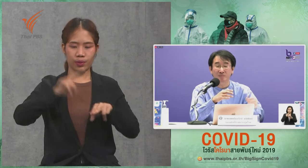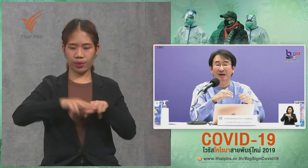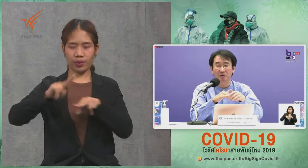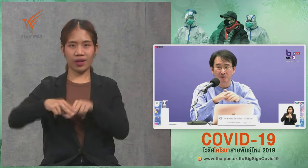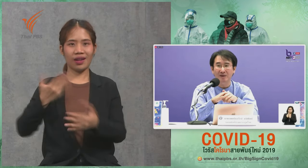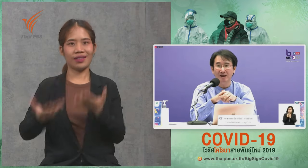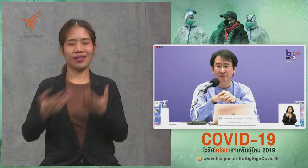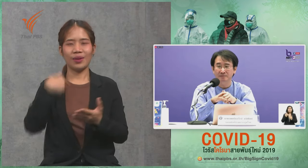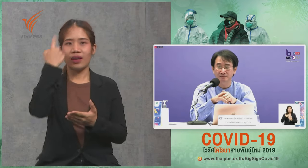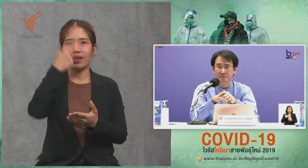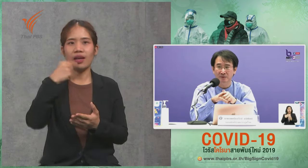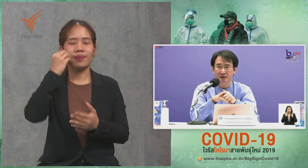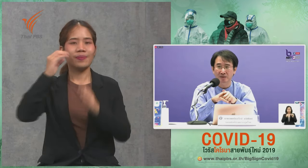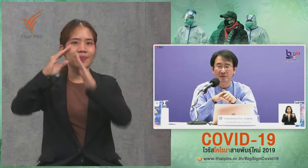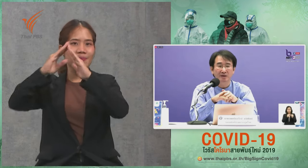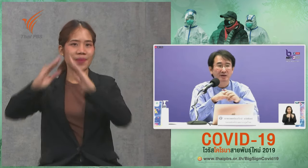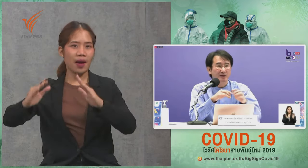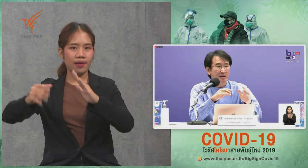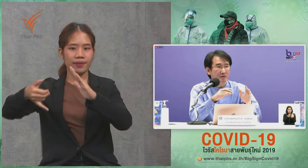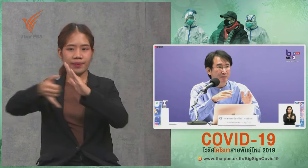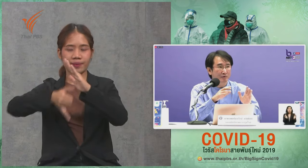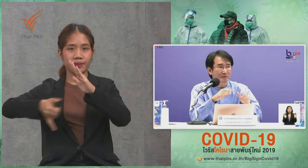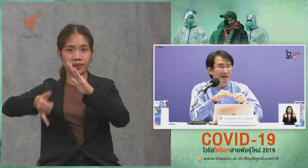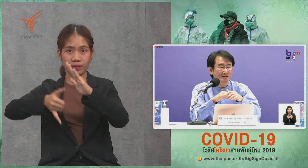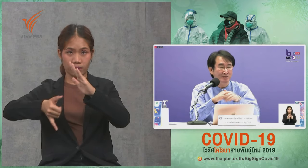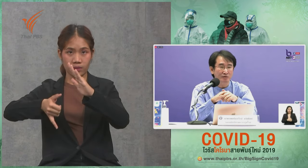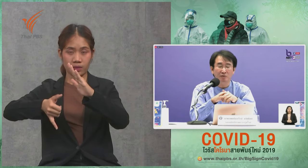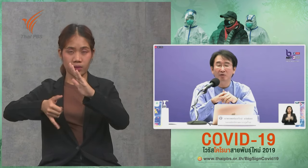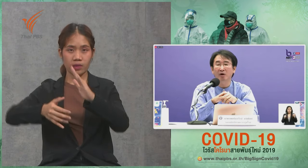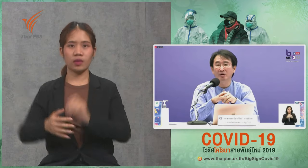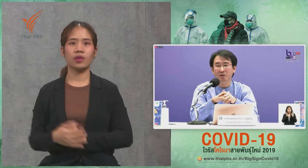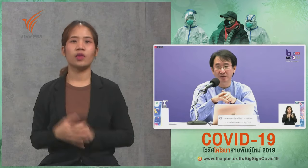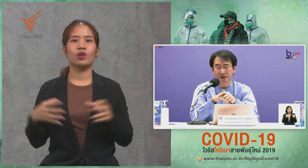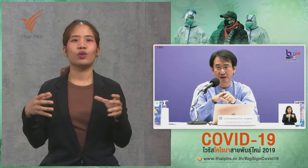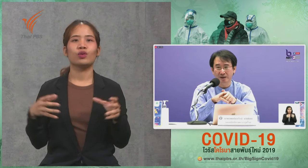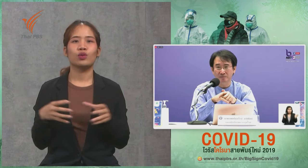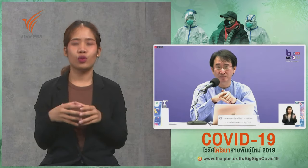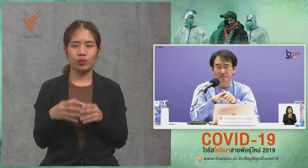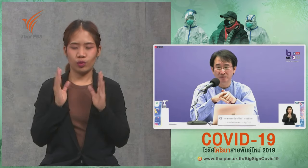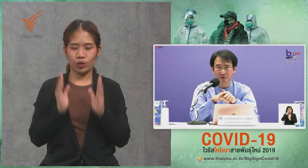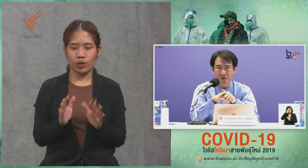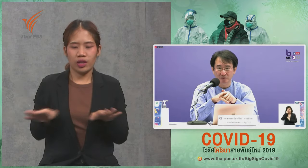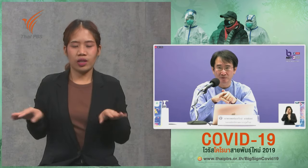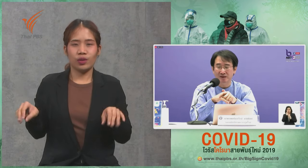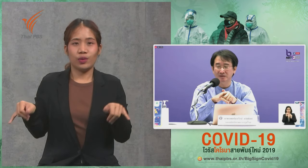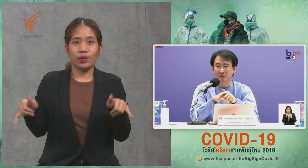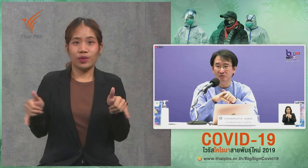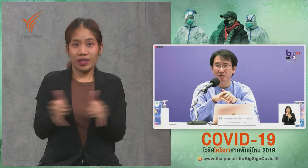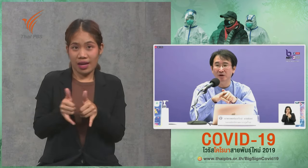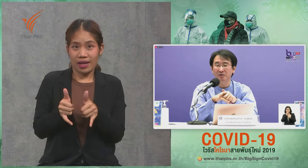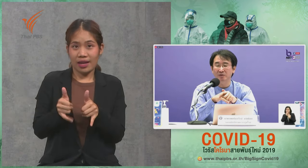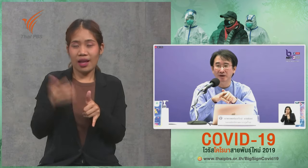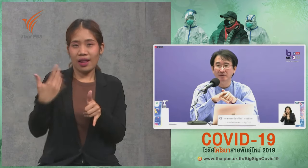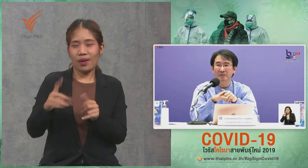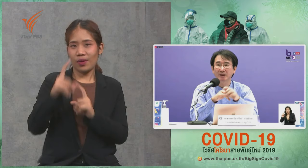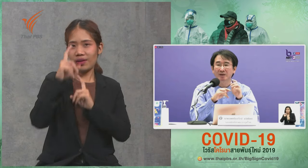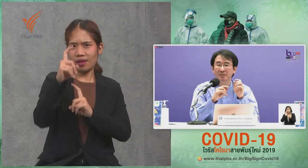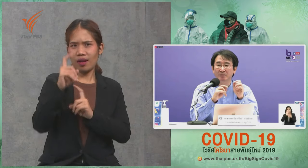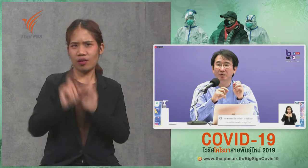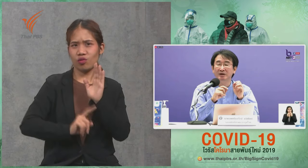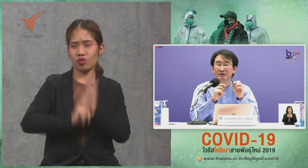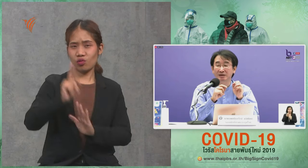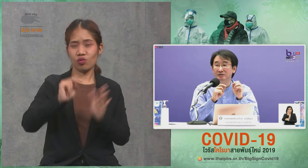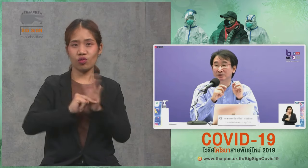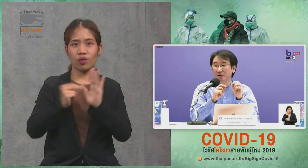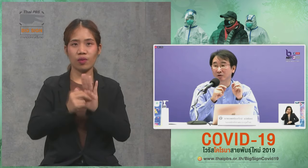ม้แต่ผู้สัมผัสร่วมบ้านนะครับในกลุ่มผู้สัมผัสเสี่ยงสูง100คนเนี่ยนะครับในผู้สัมผัสเสี่ยงสูง100คนเนี่ย